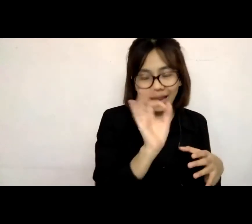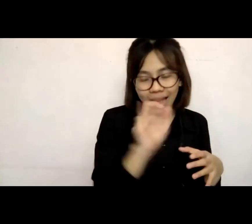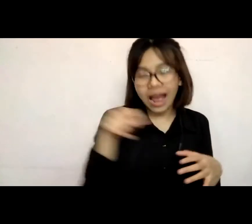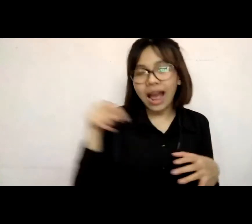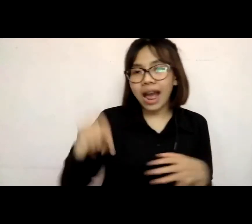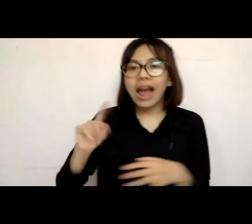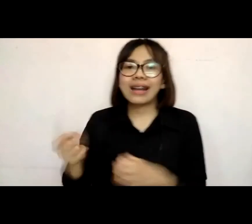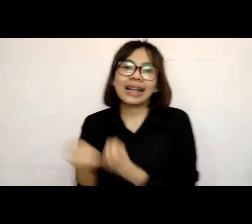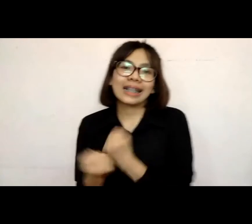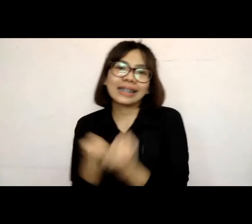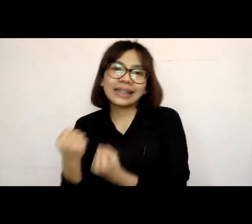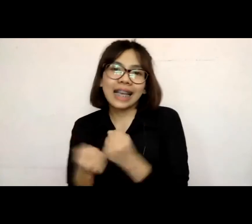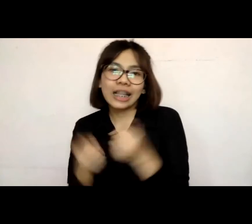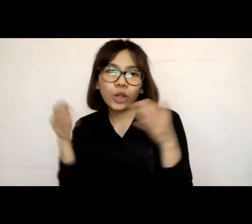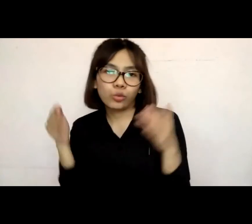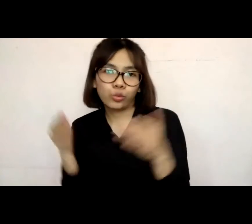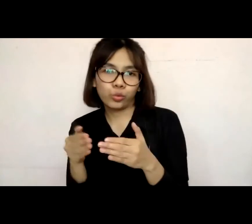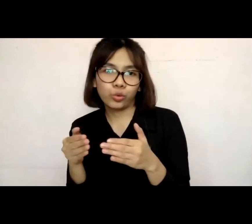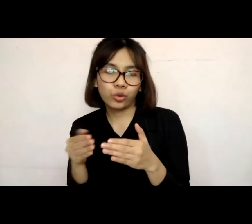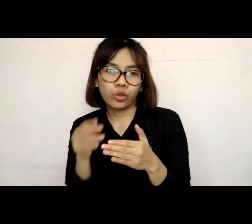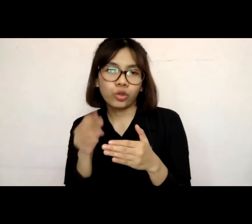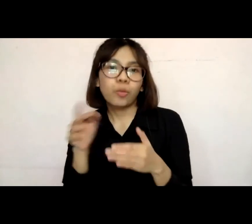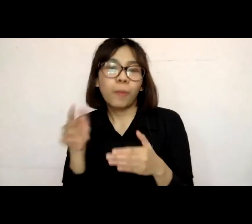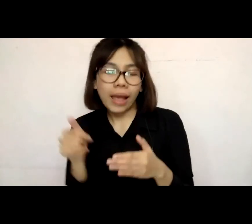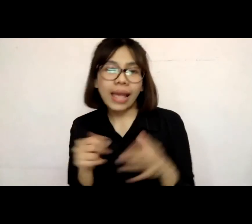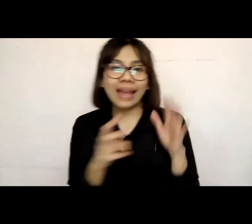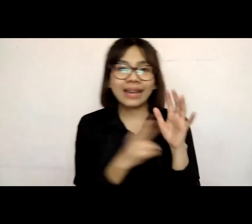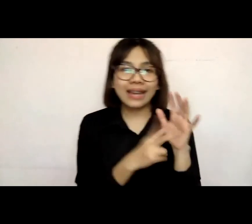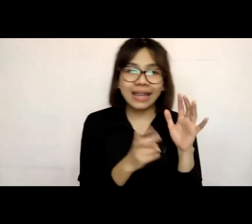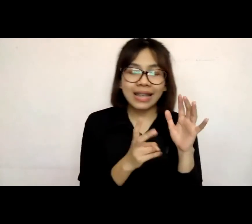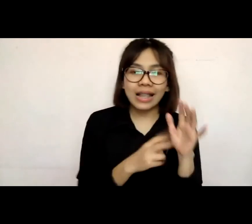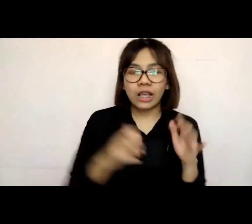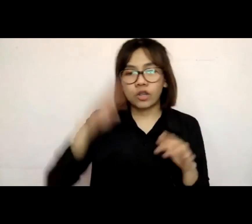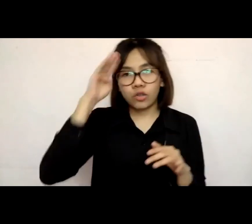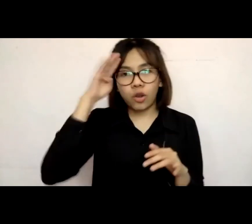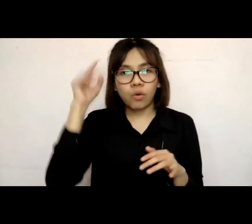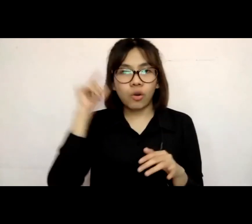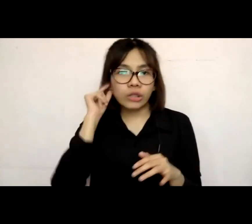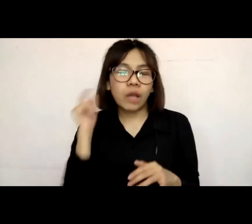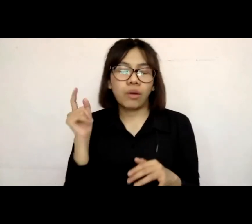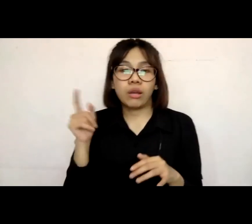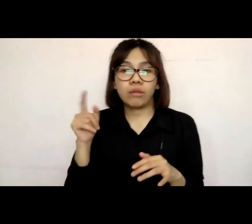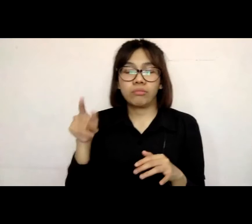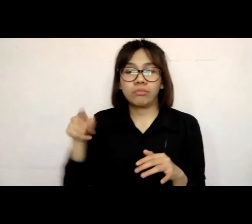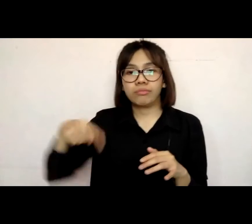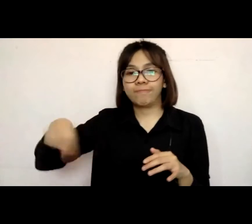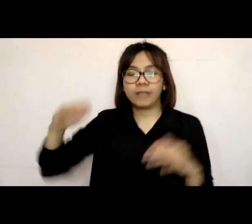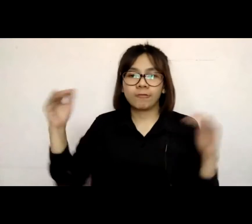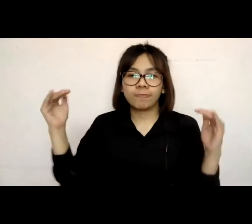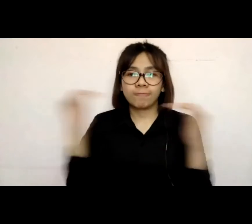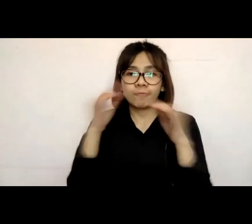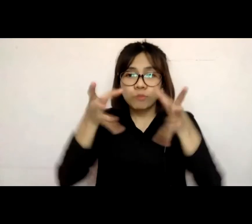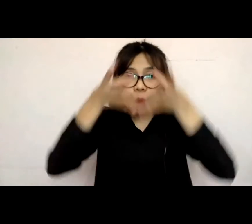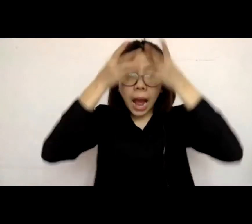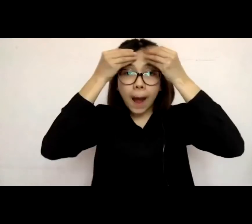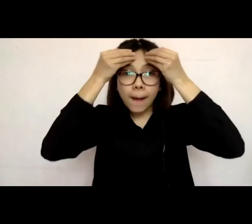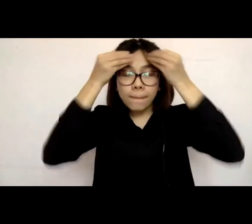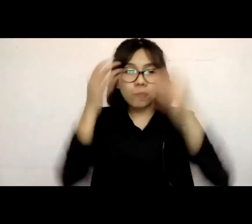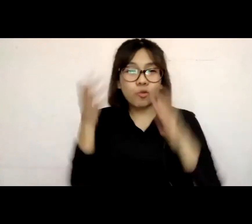itu yang responsif gender. Nah, ini adalah himbauan dari pimpinan kami. Dan tentunya